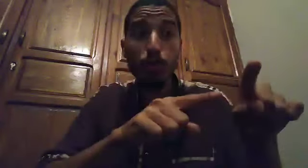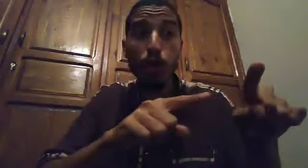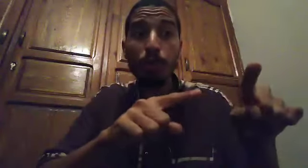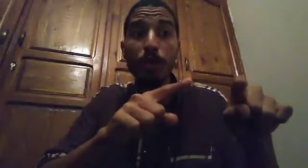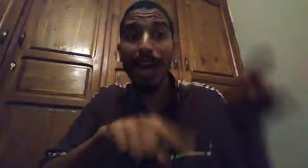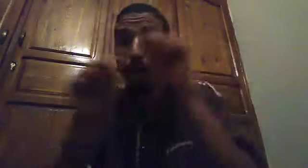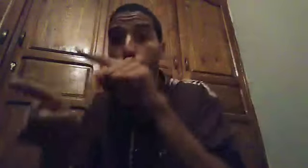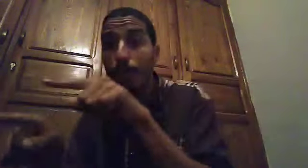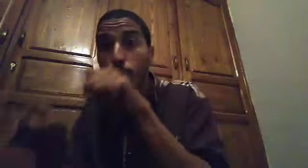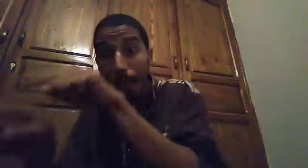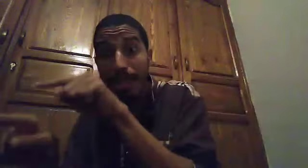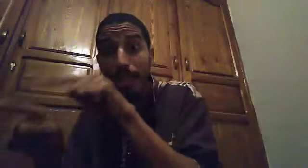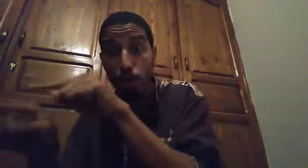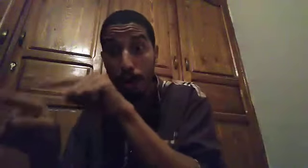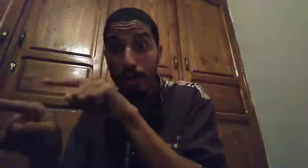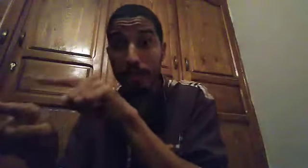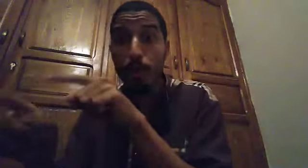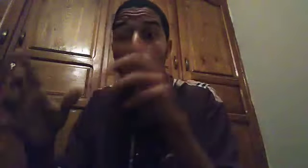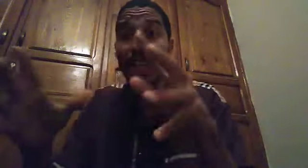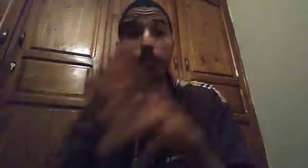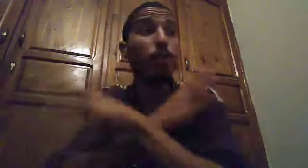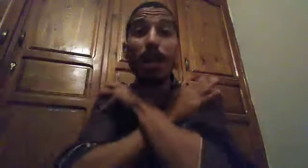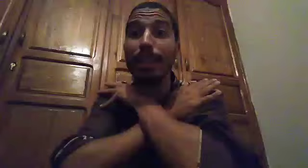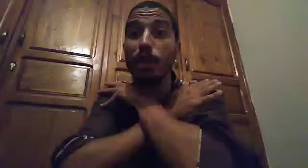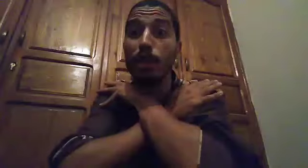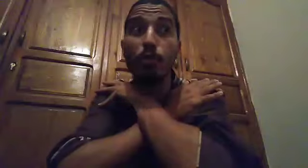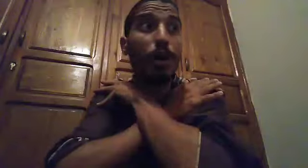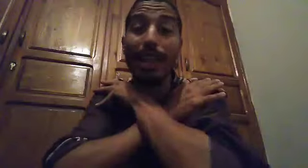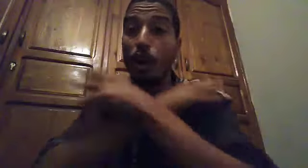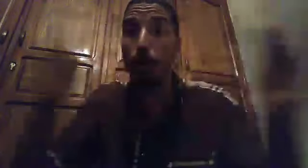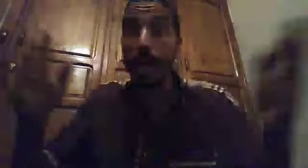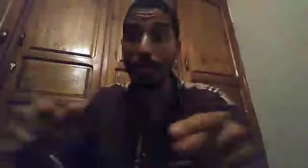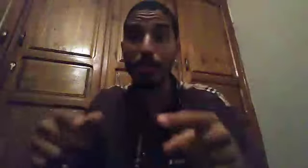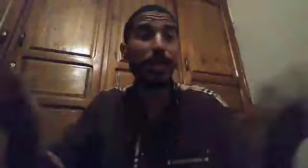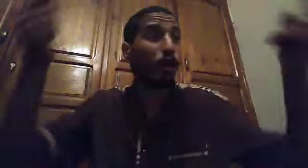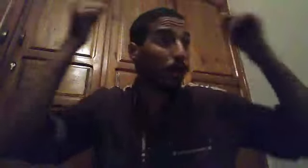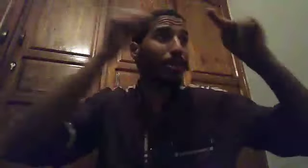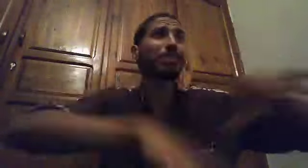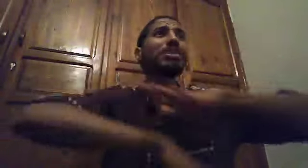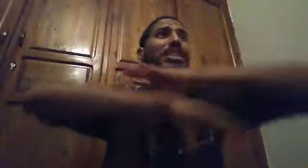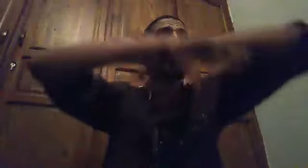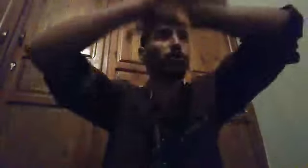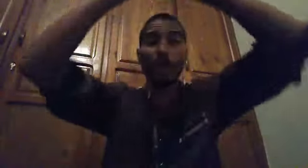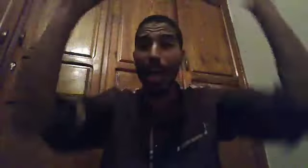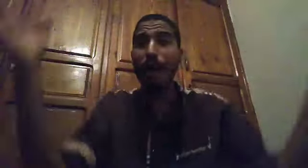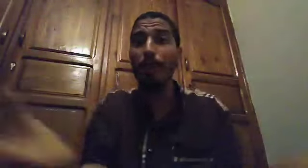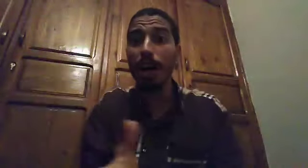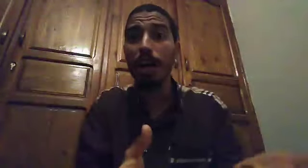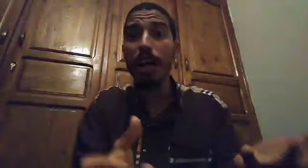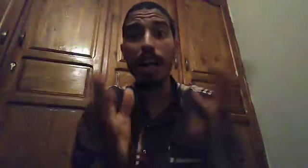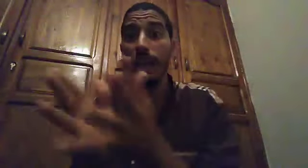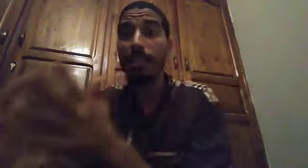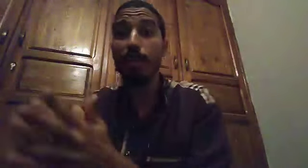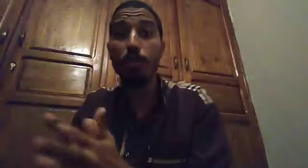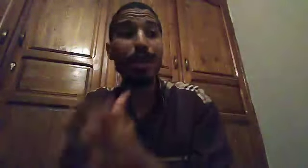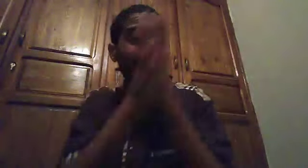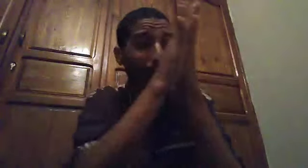روميرو خلات اوتاميندي بدوره يلعب مباراه العمر. انا بالنسبه لي اوتاميندي مسيرته كامله لخصها في هذه المباراه،